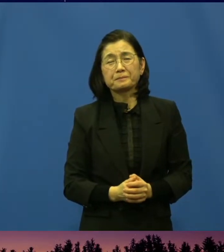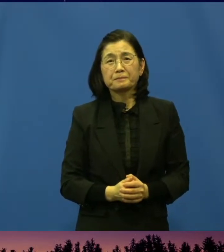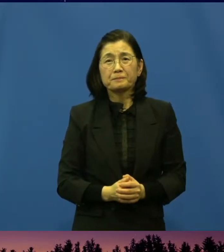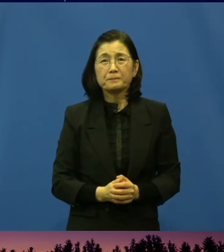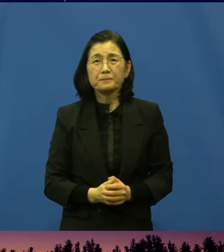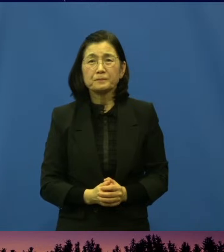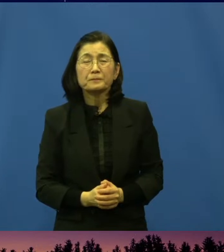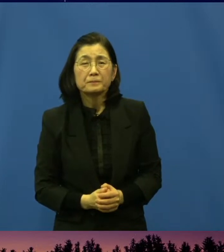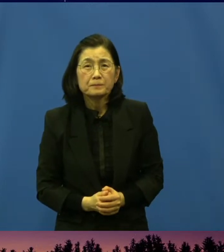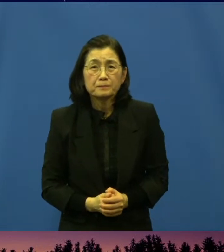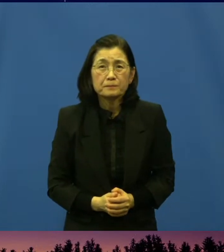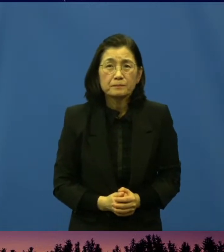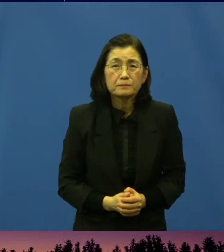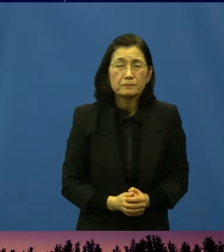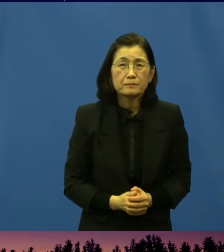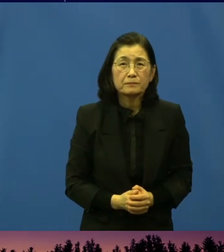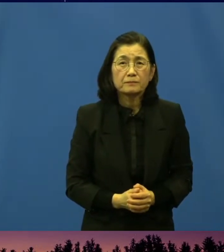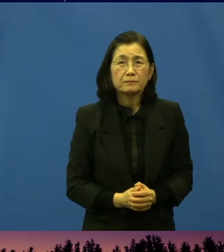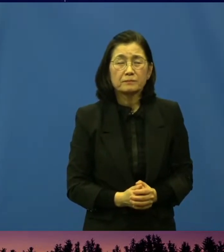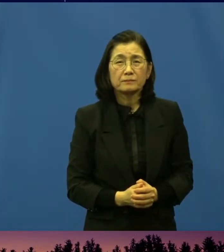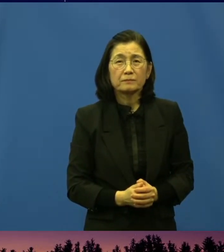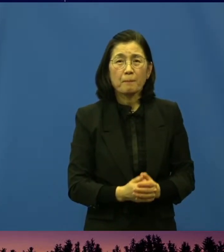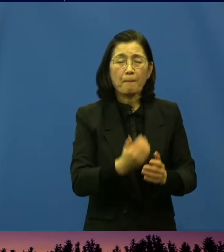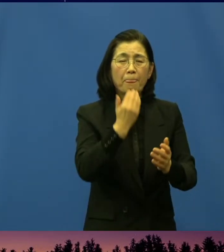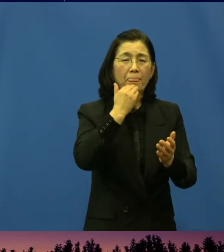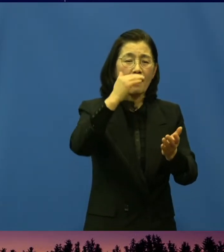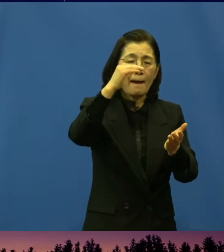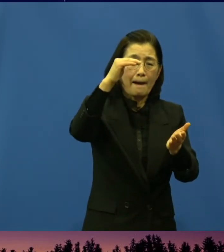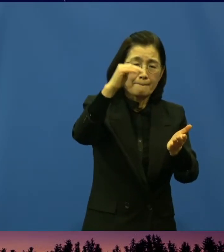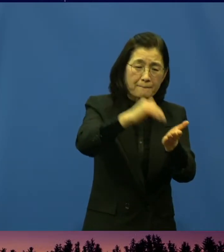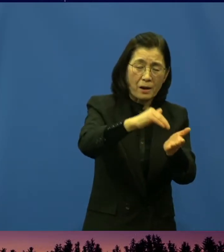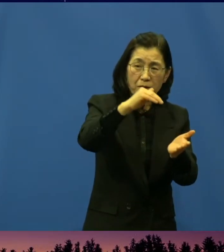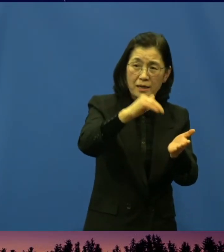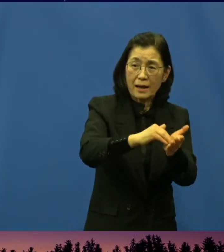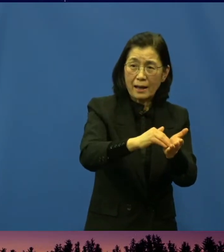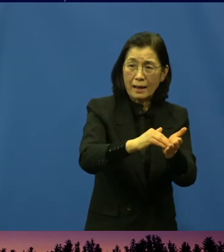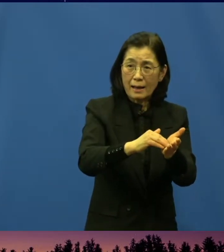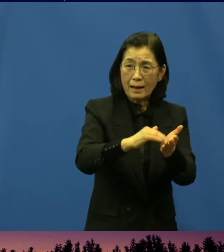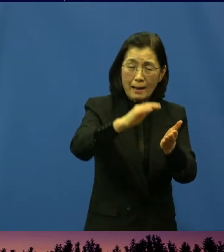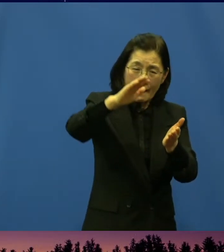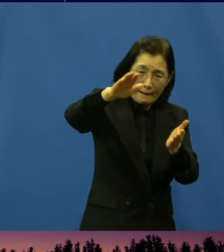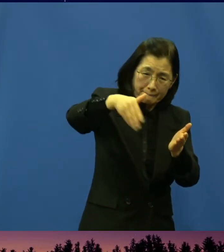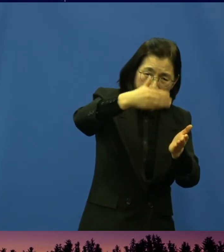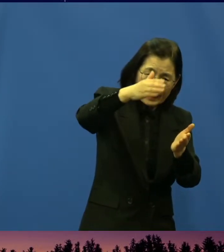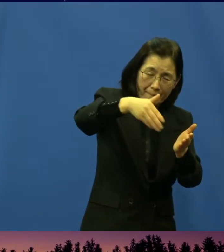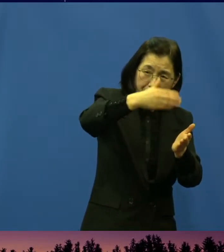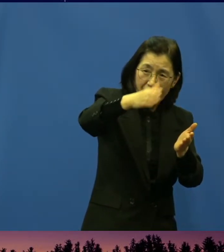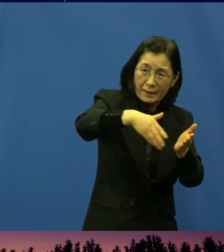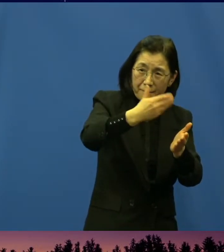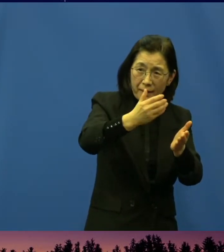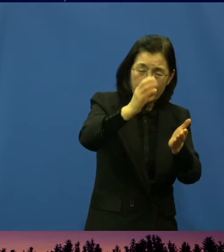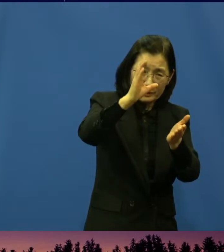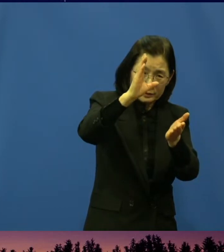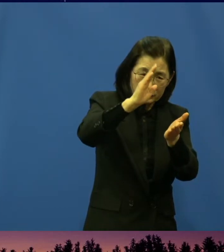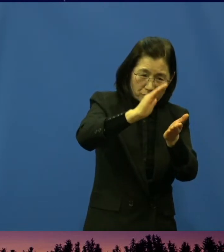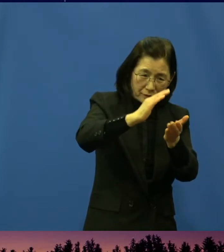마치 바위가 바람의 풍화에 의해서 쓰러져 가는 것처럼 시간도 부서져 버려요. 없어져 버려요.